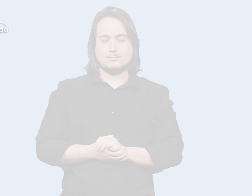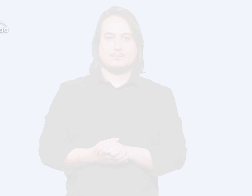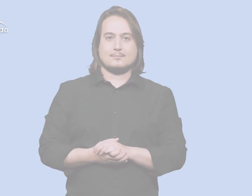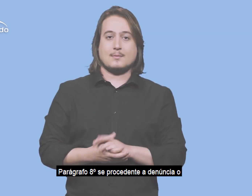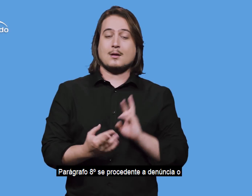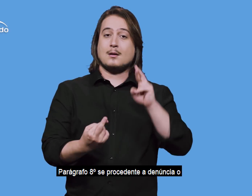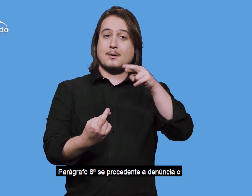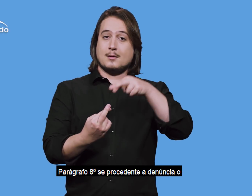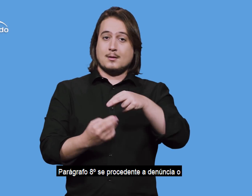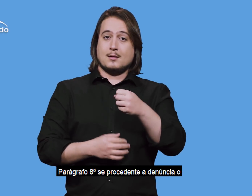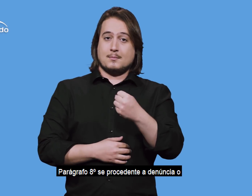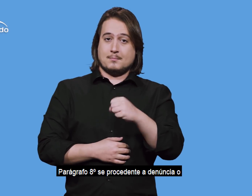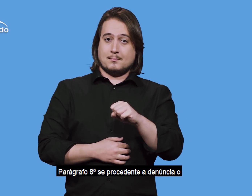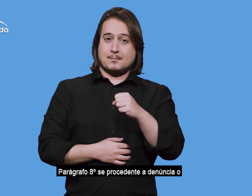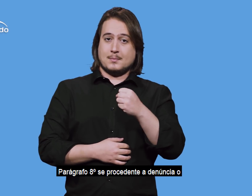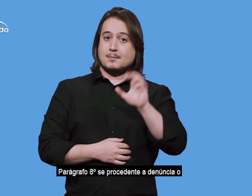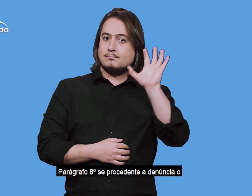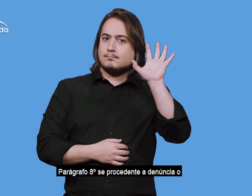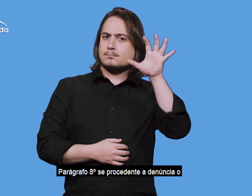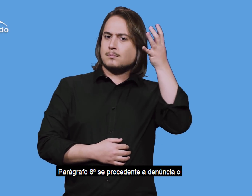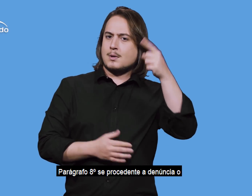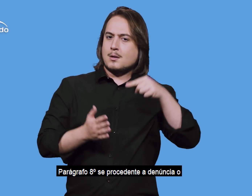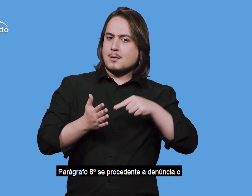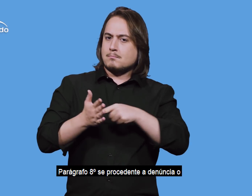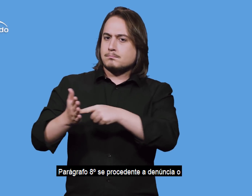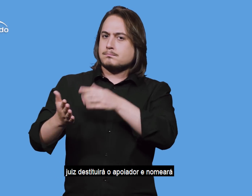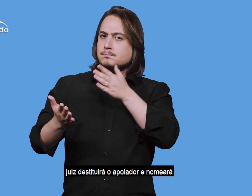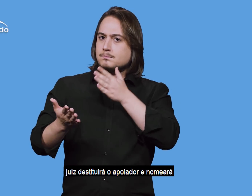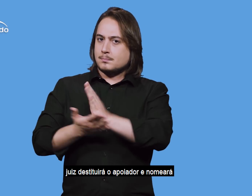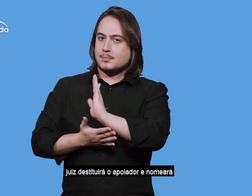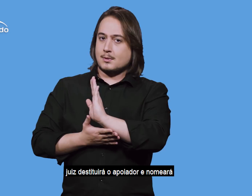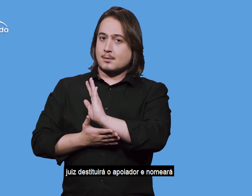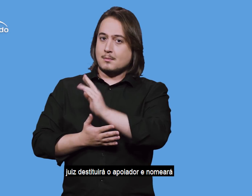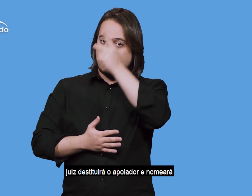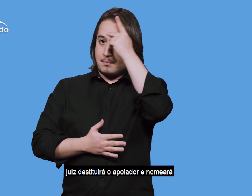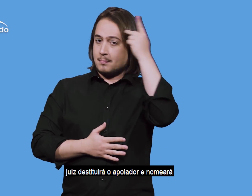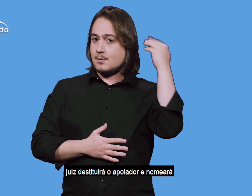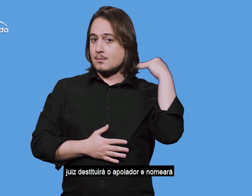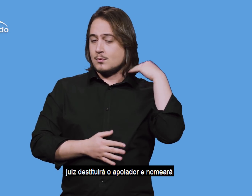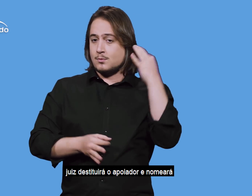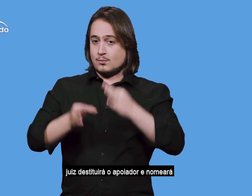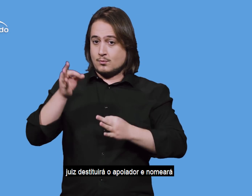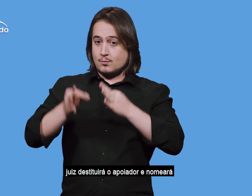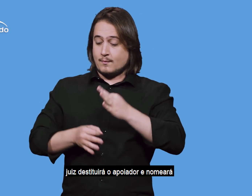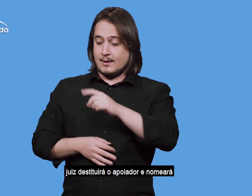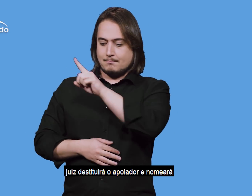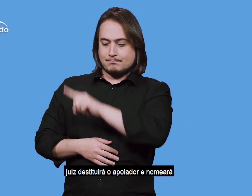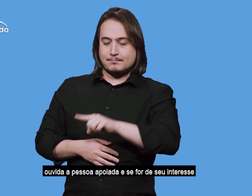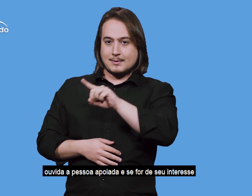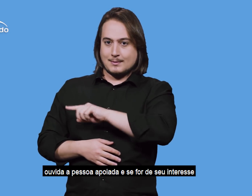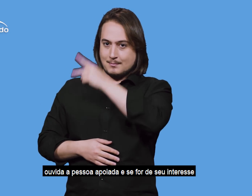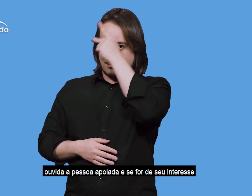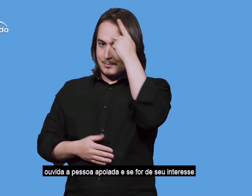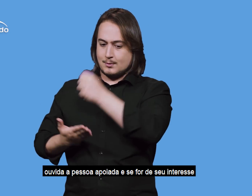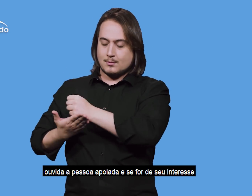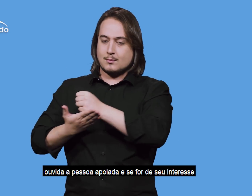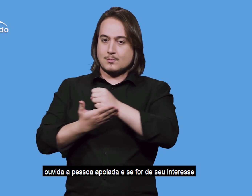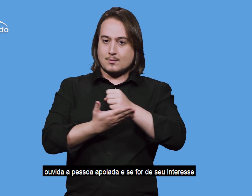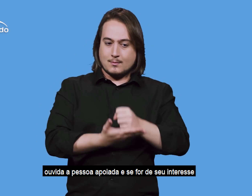parágrafo 8o se procedente a denúncia o juiz destituirá o apoiador e nomeará ouvida a pessoa apoiada